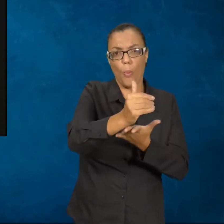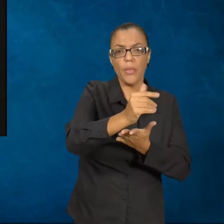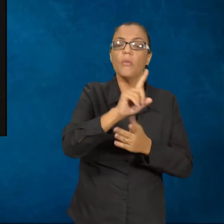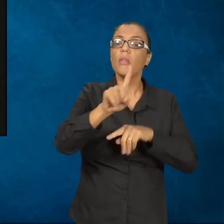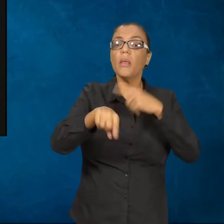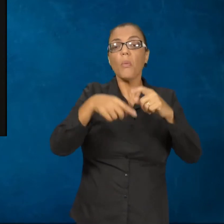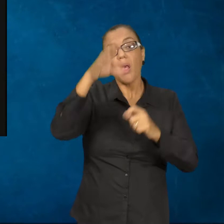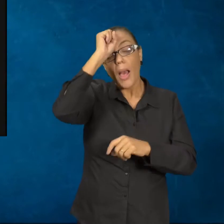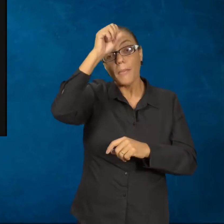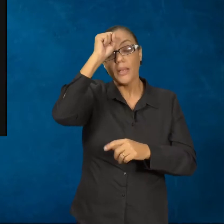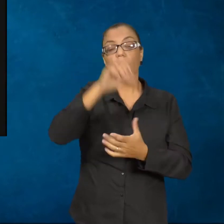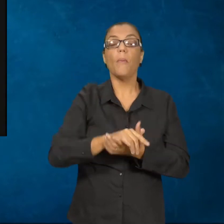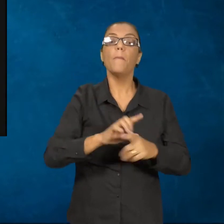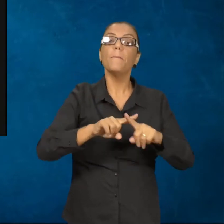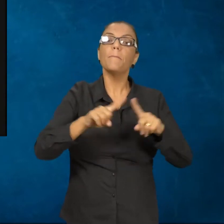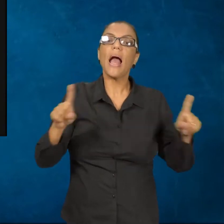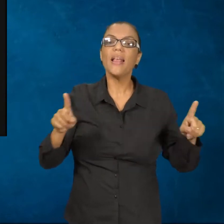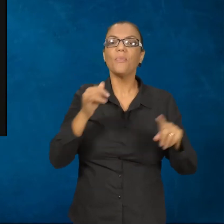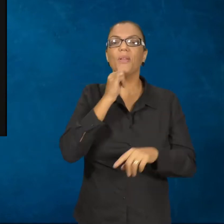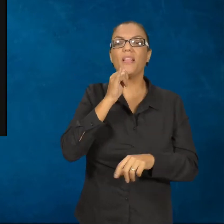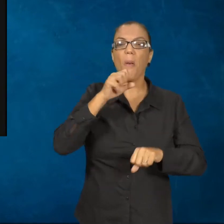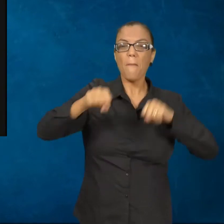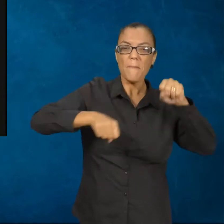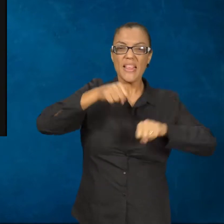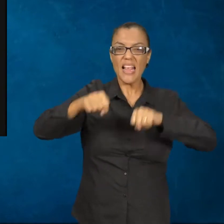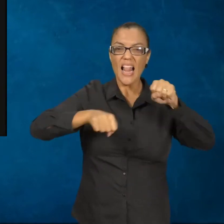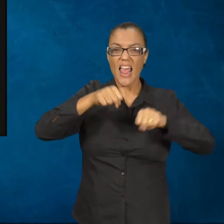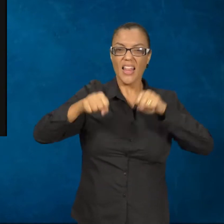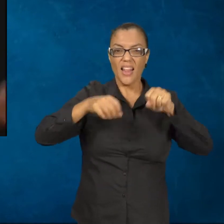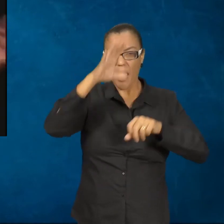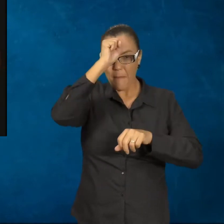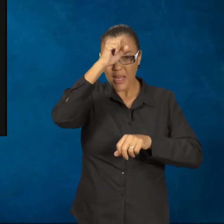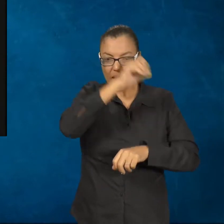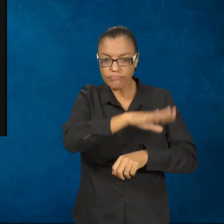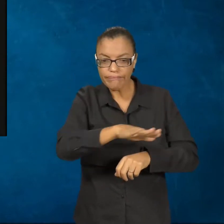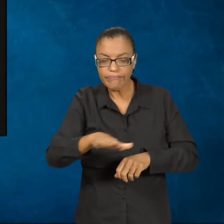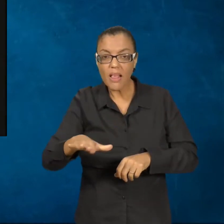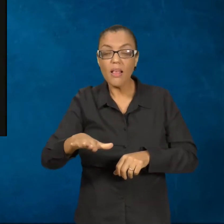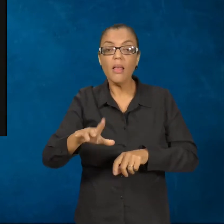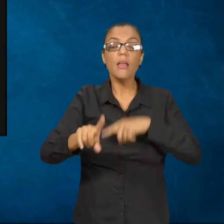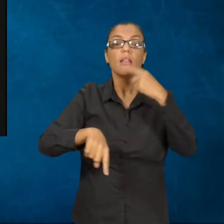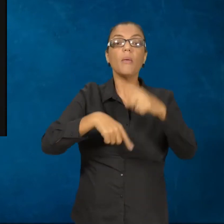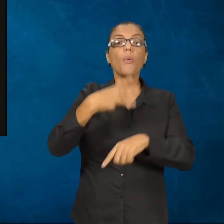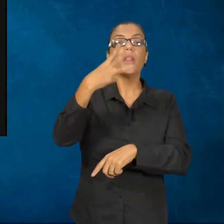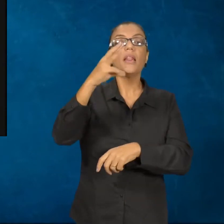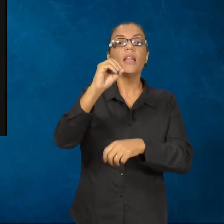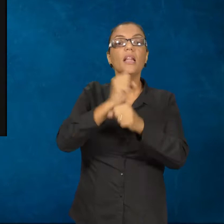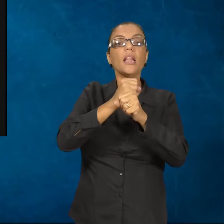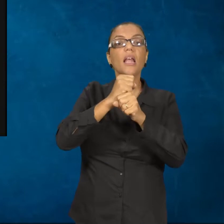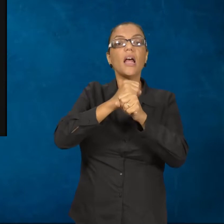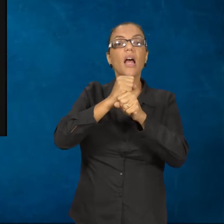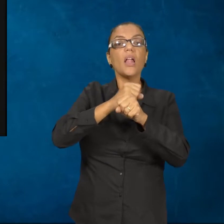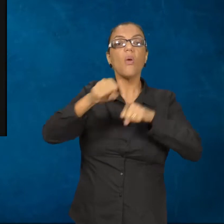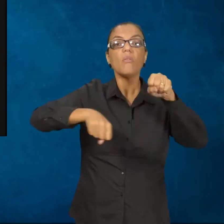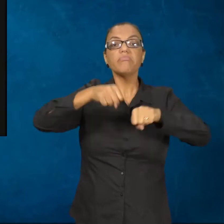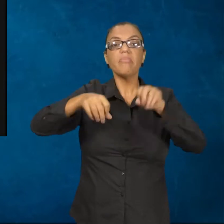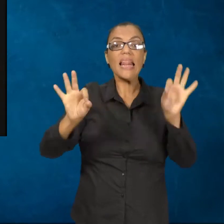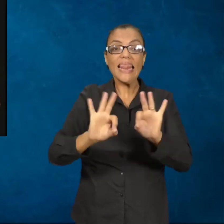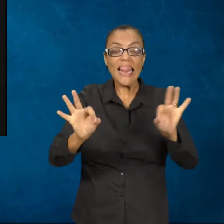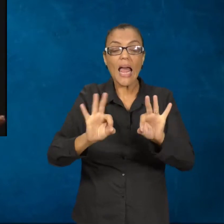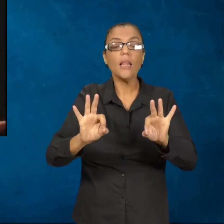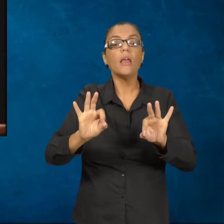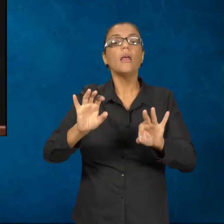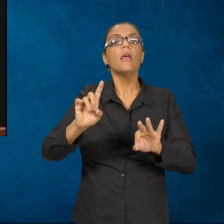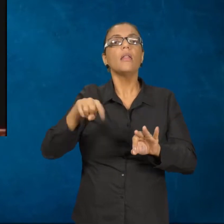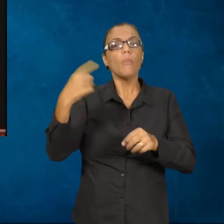bicicleta. Você sobe, o que acontece? Você sai pedalando. Foi muito difícil escrever. Mas